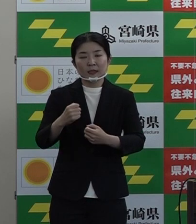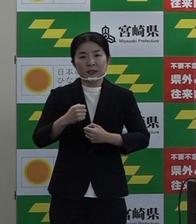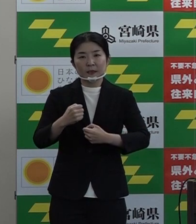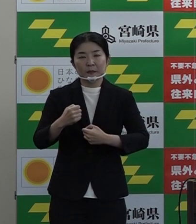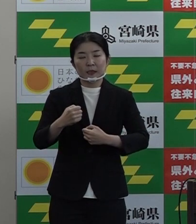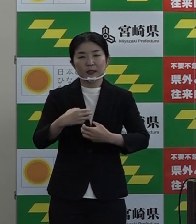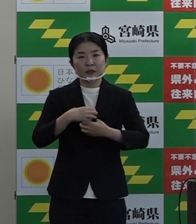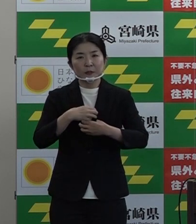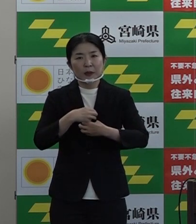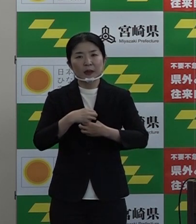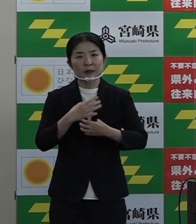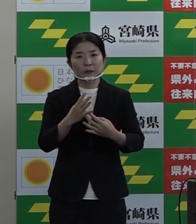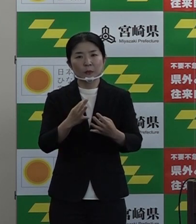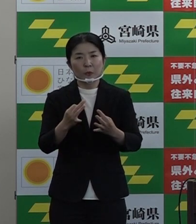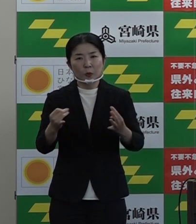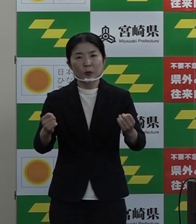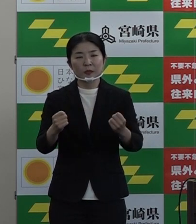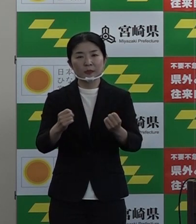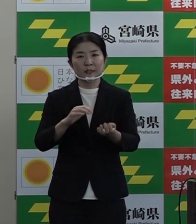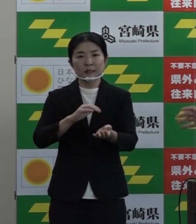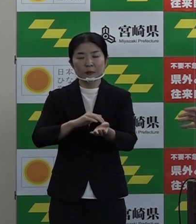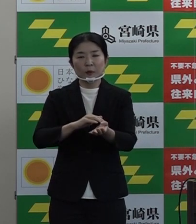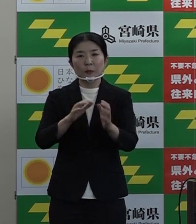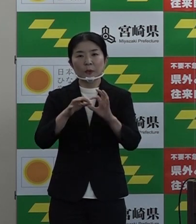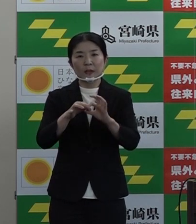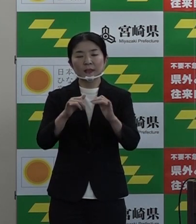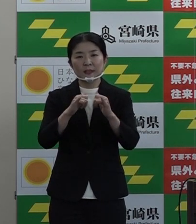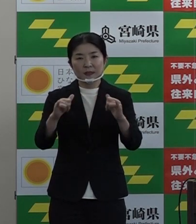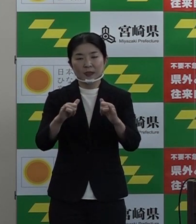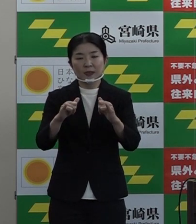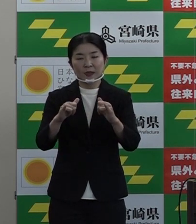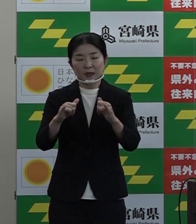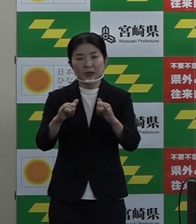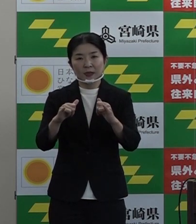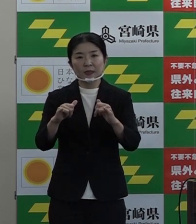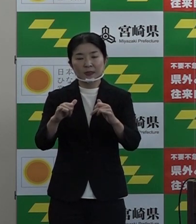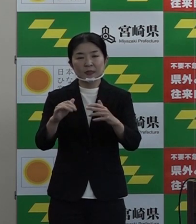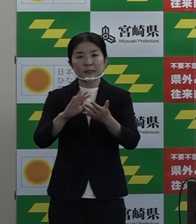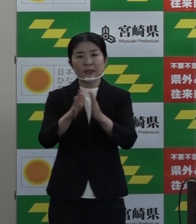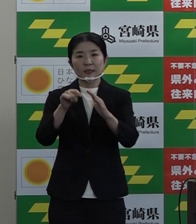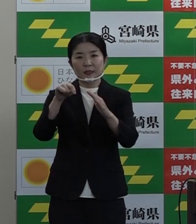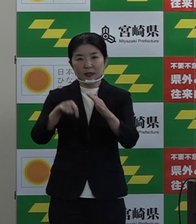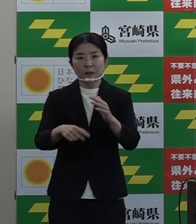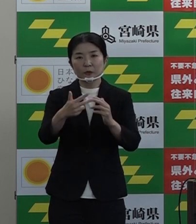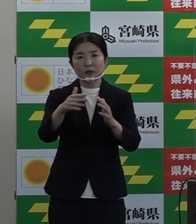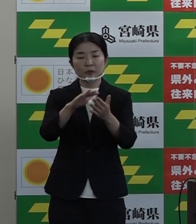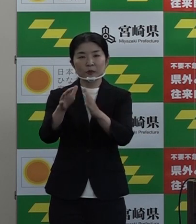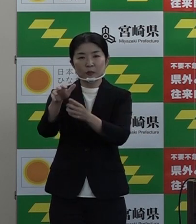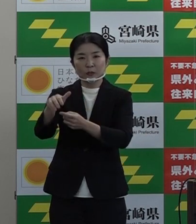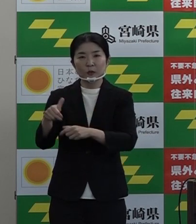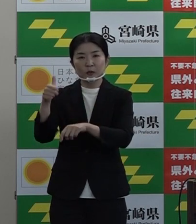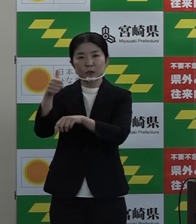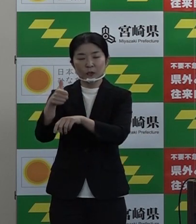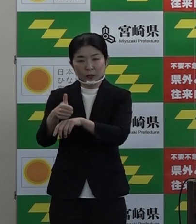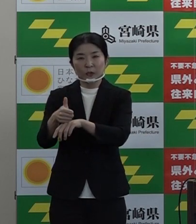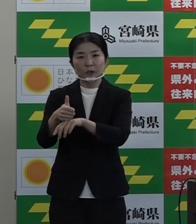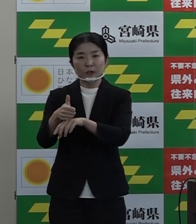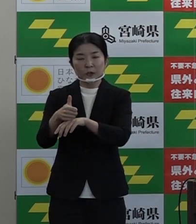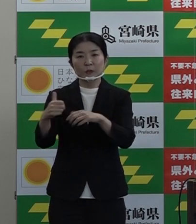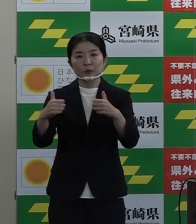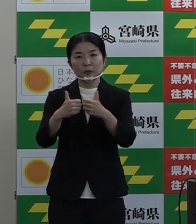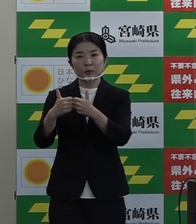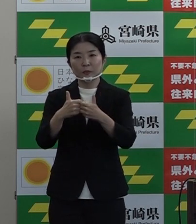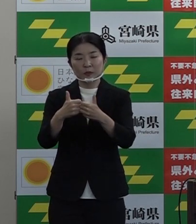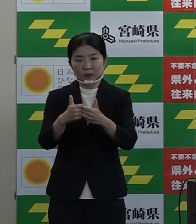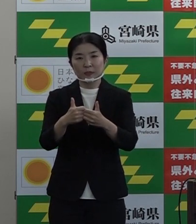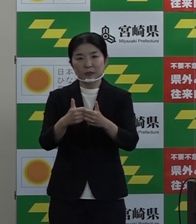だということを医療関係者、それから県内の市町村長にも説明する中で、合意形成を図っていきた